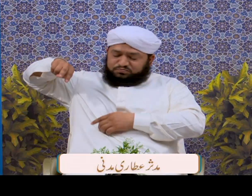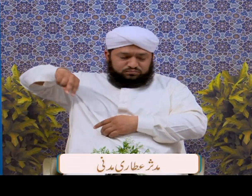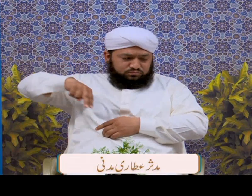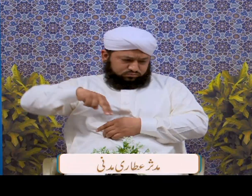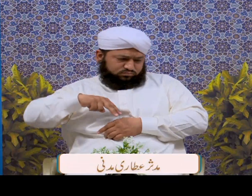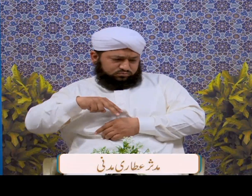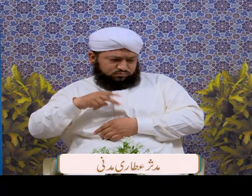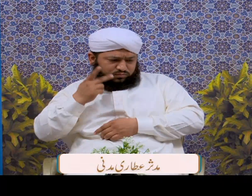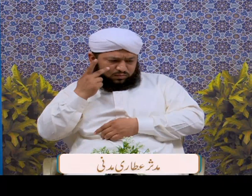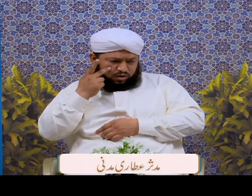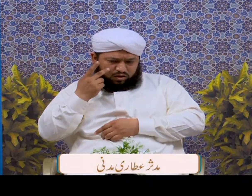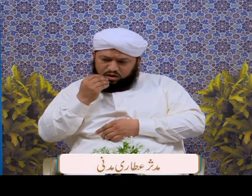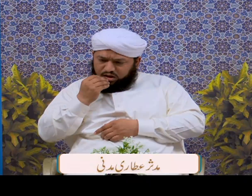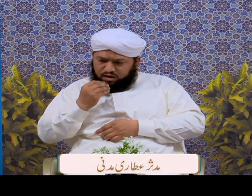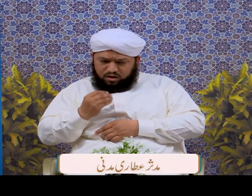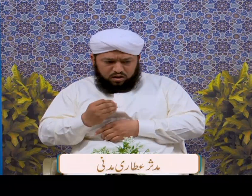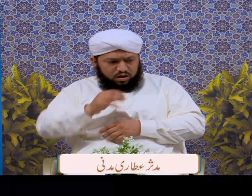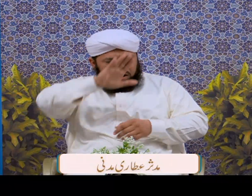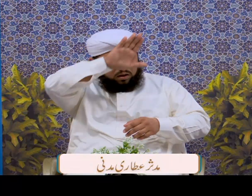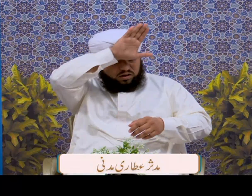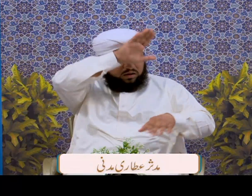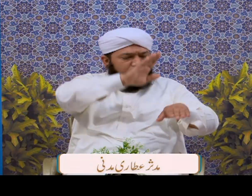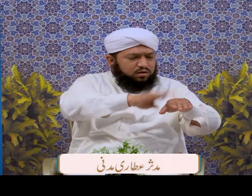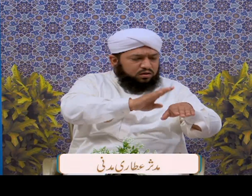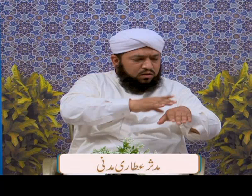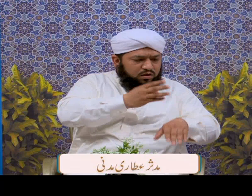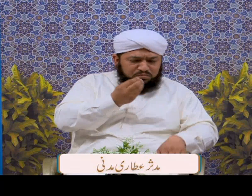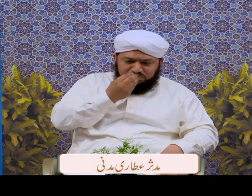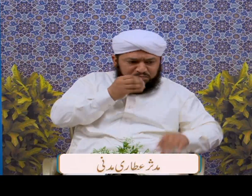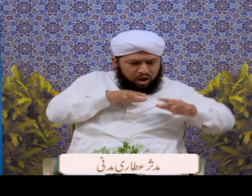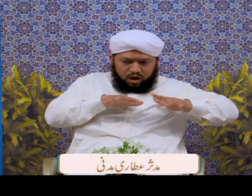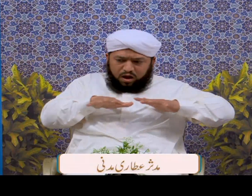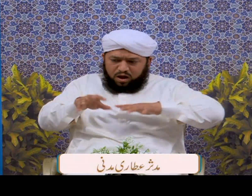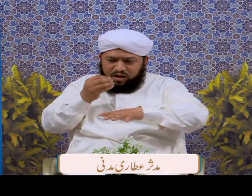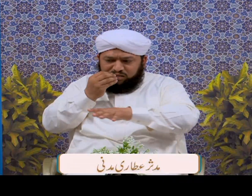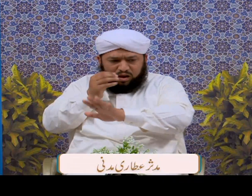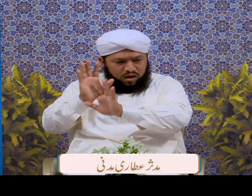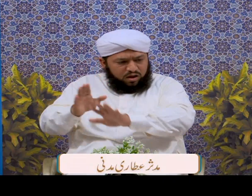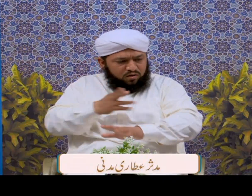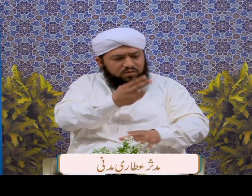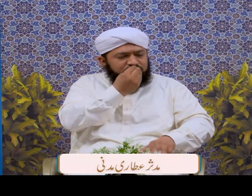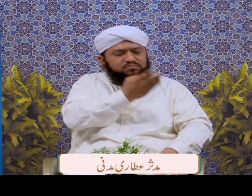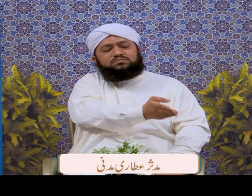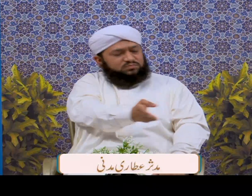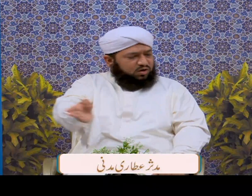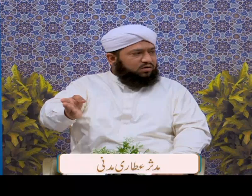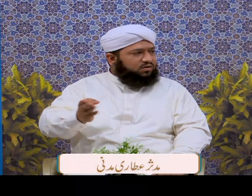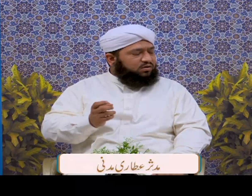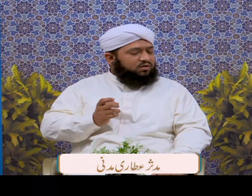مجھے حیرانی ہوئی اور میں نے ڈاکوؤں کے سردار سے پوچھا، سب شکر اور بادام کھا رہے ہیں، تم کیوں نہیں کھاتے؟ اس نے میری حیرت